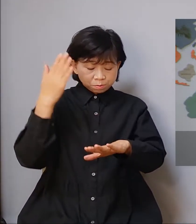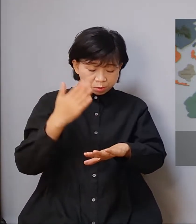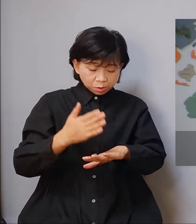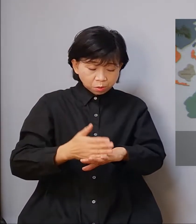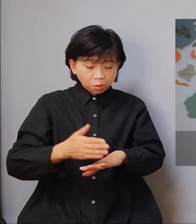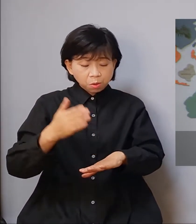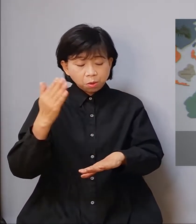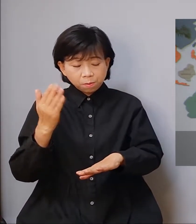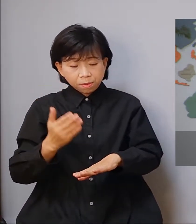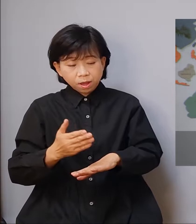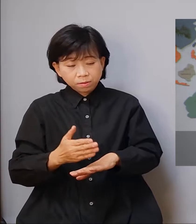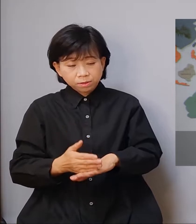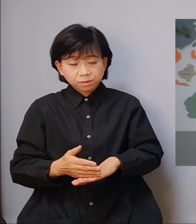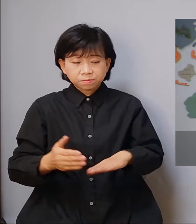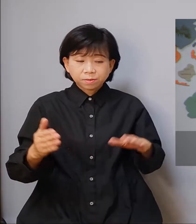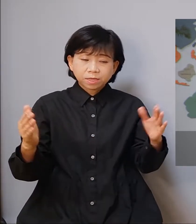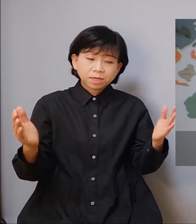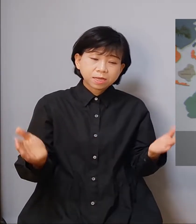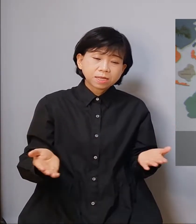주님